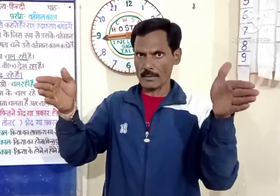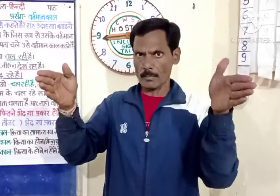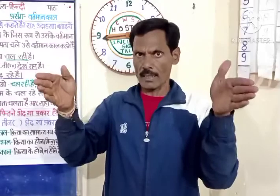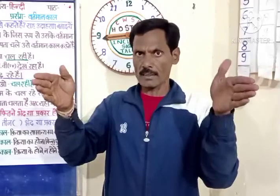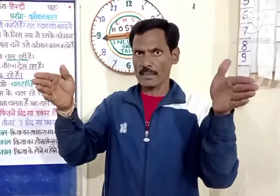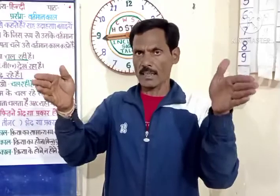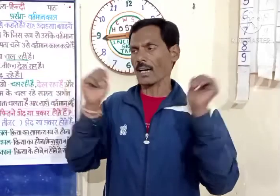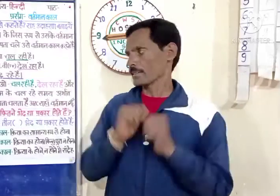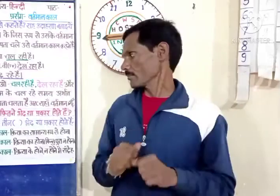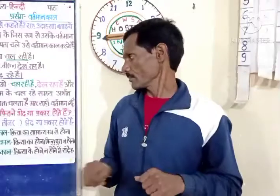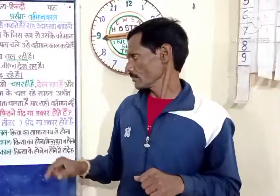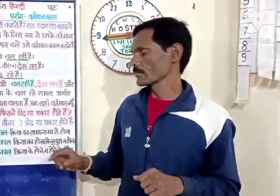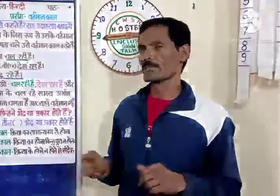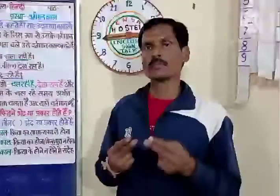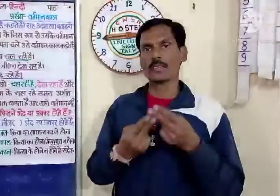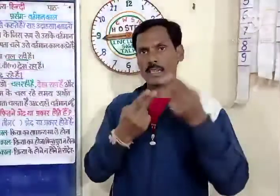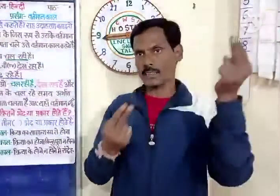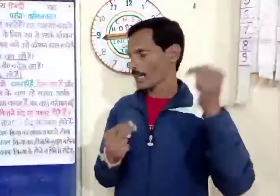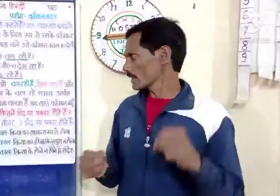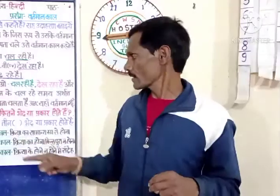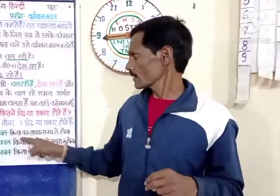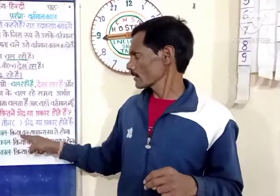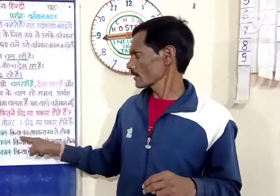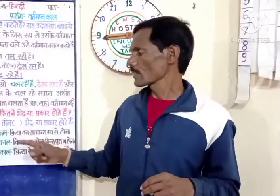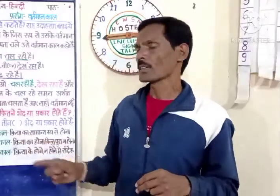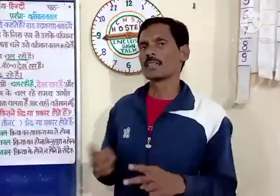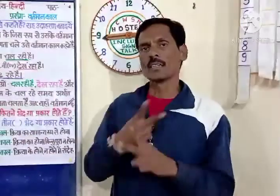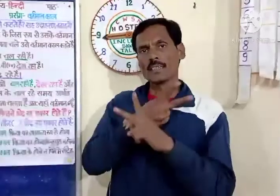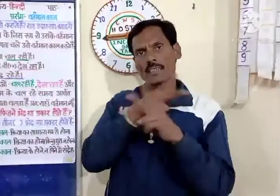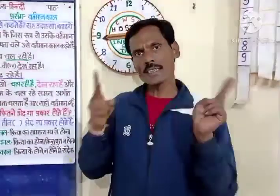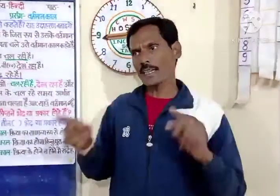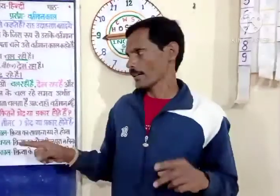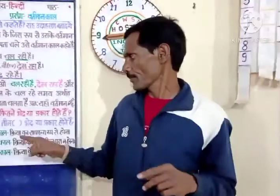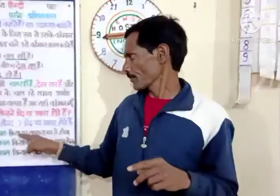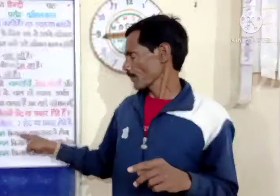वर्तमान काल अर्थात किसी